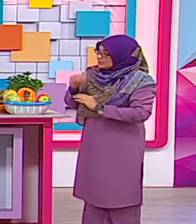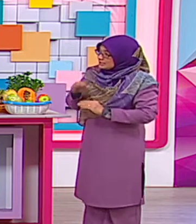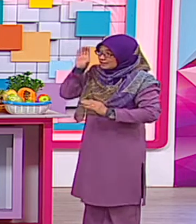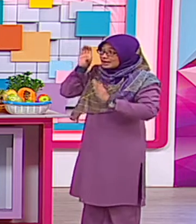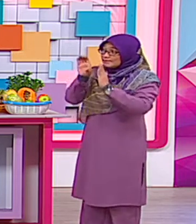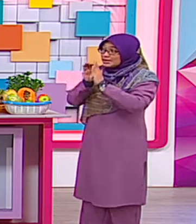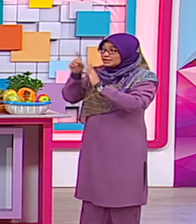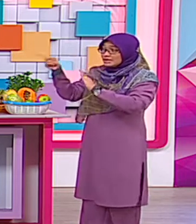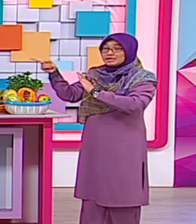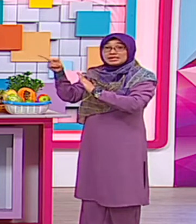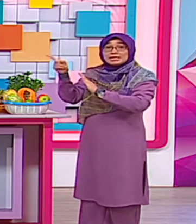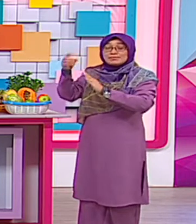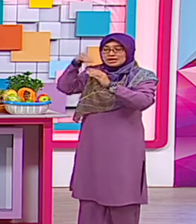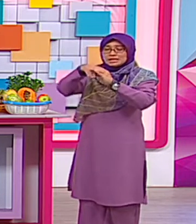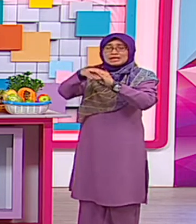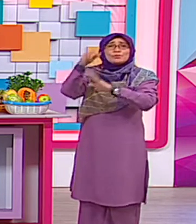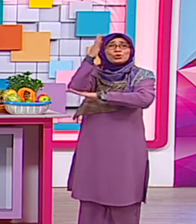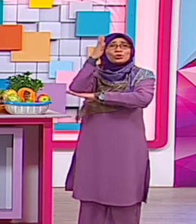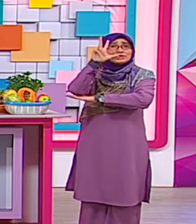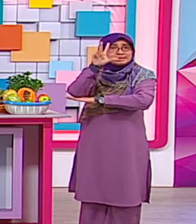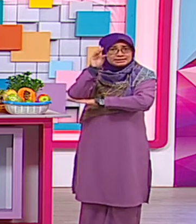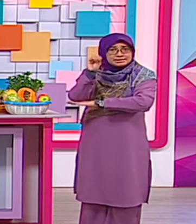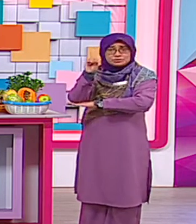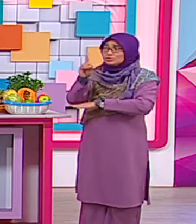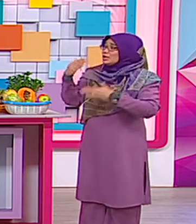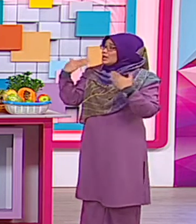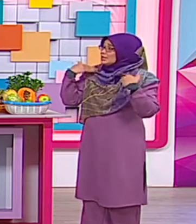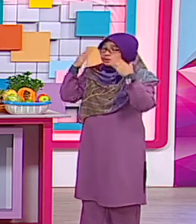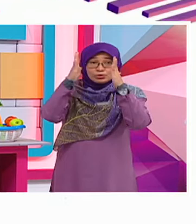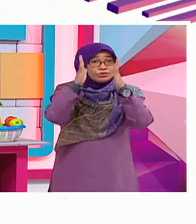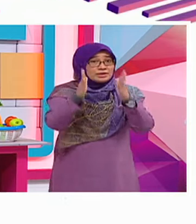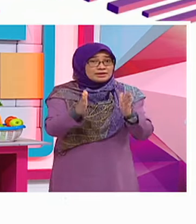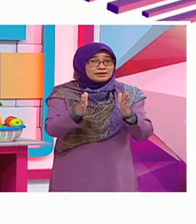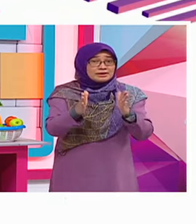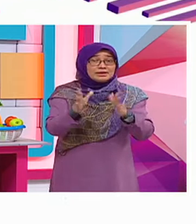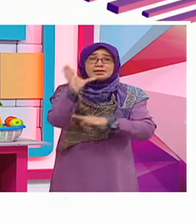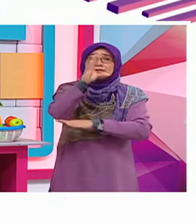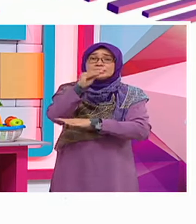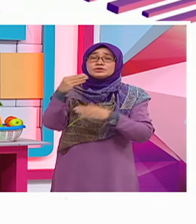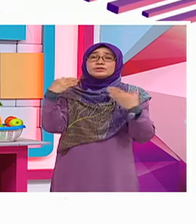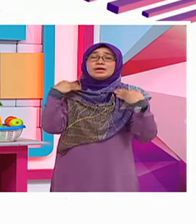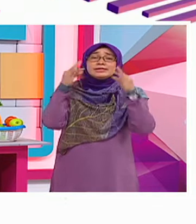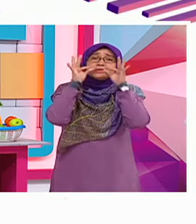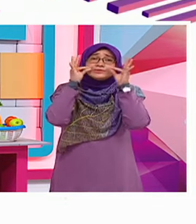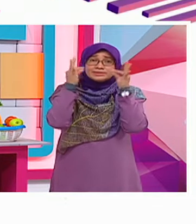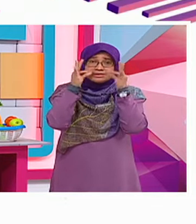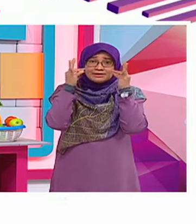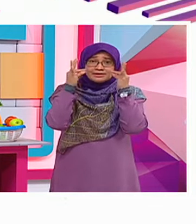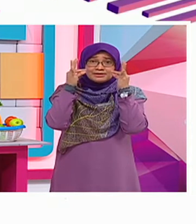oke gambar yang ada dalam adalam pokok cigede itu ada orang ah dan juga ada kucing